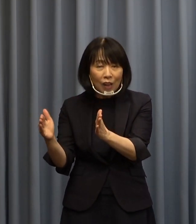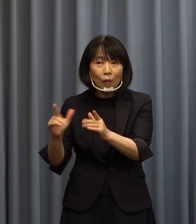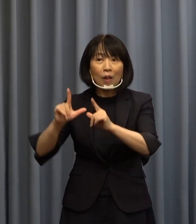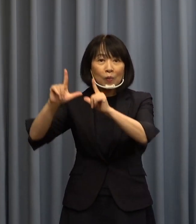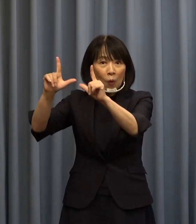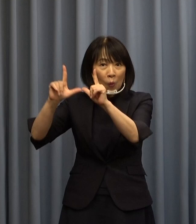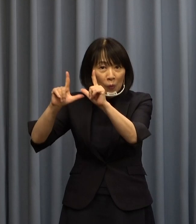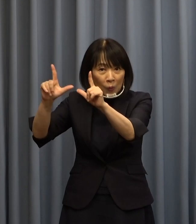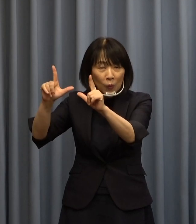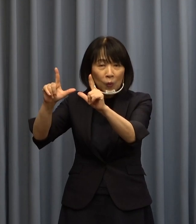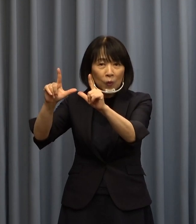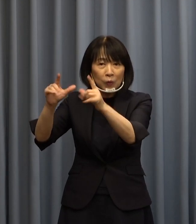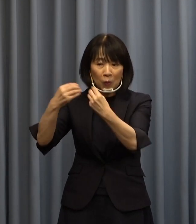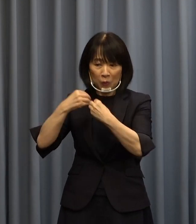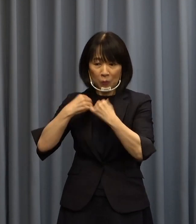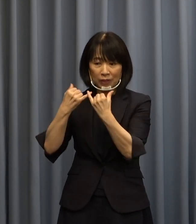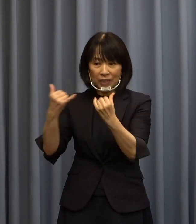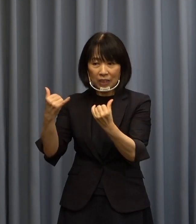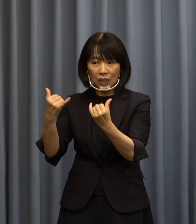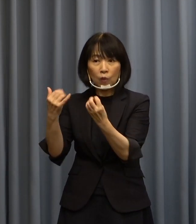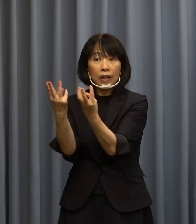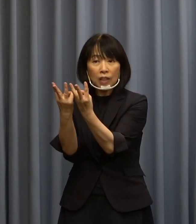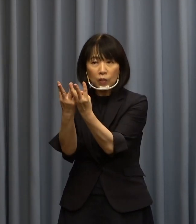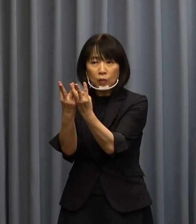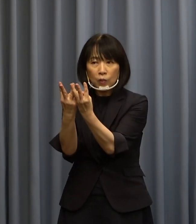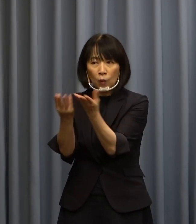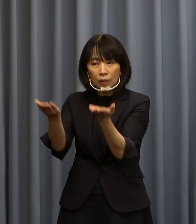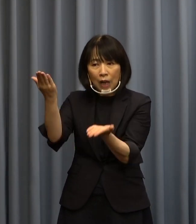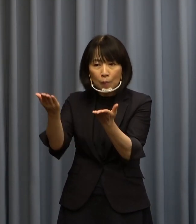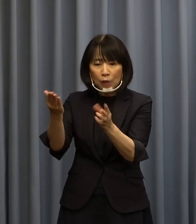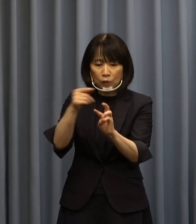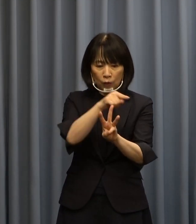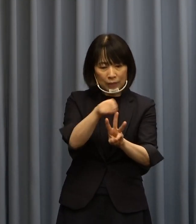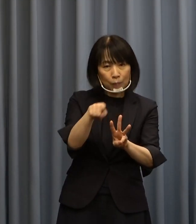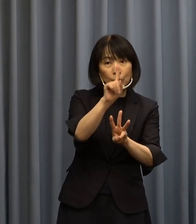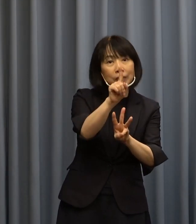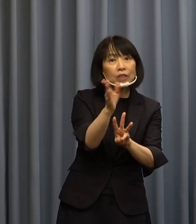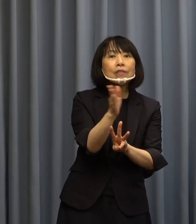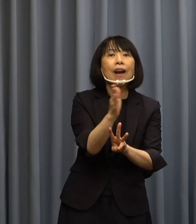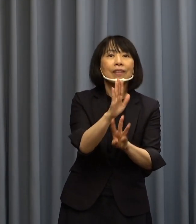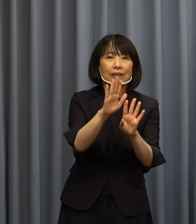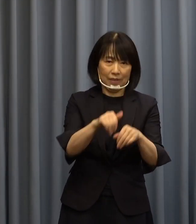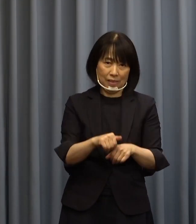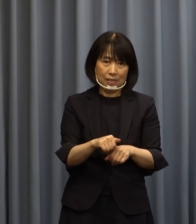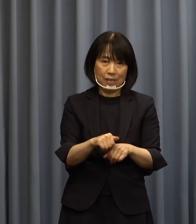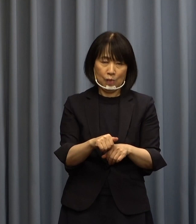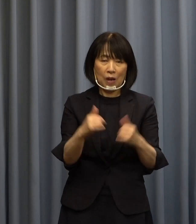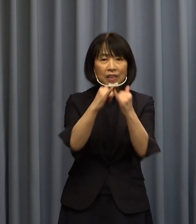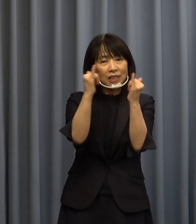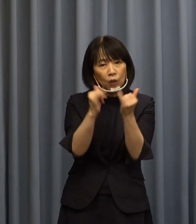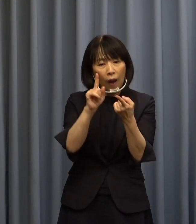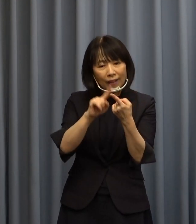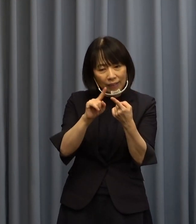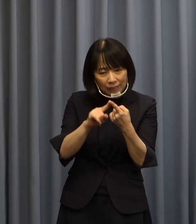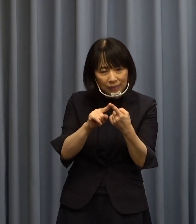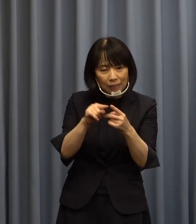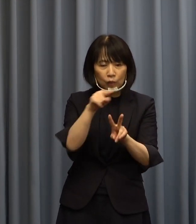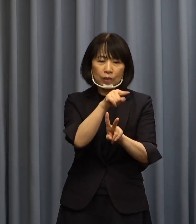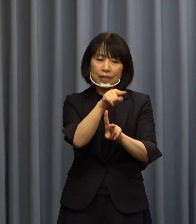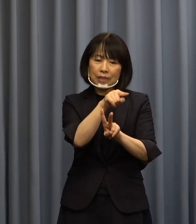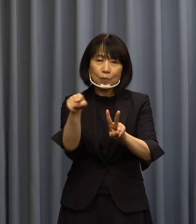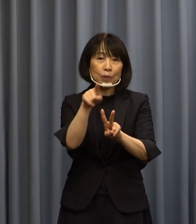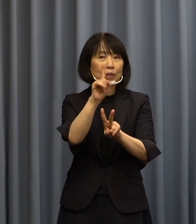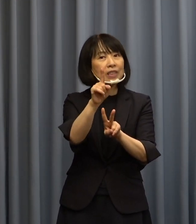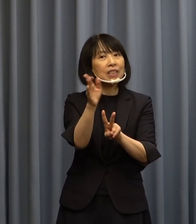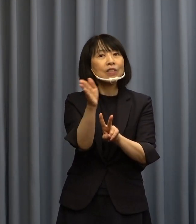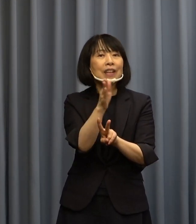の陽性者数の3分の1から4分の1、人口あたりでいうと、2分の1から3分の1っていうんでしょうか、要するに全